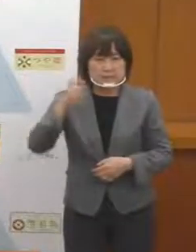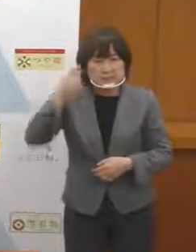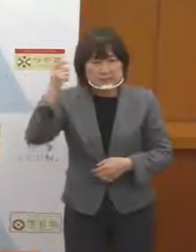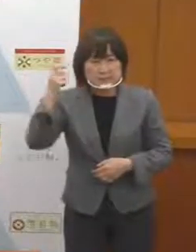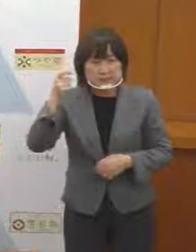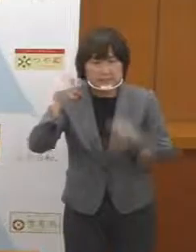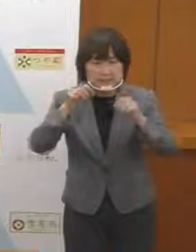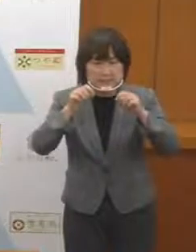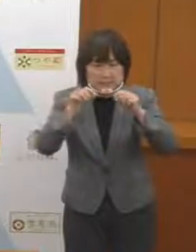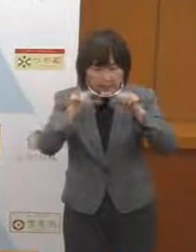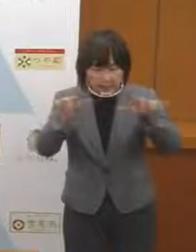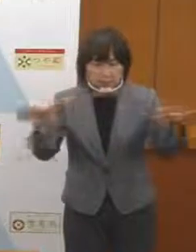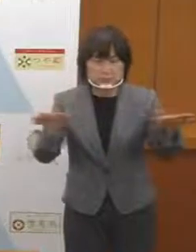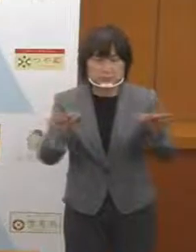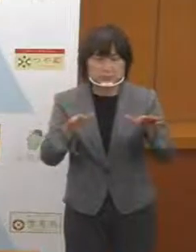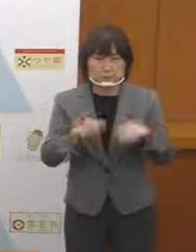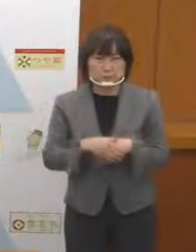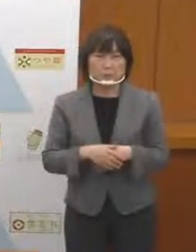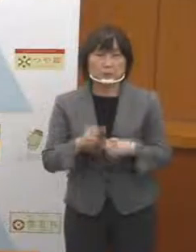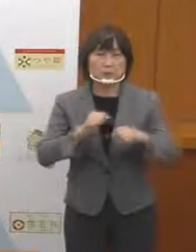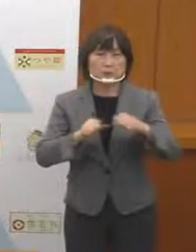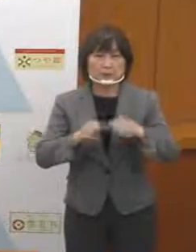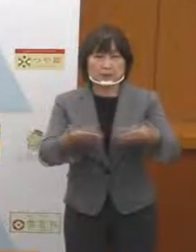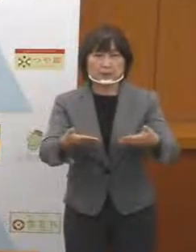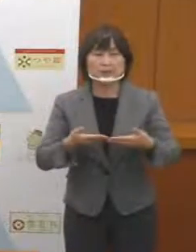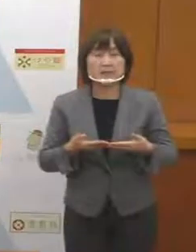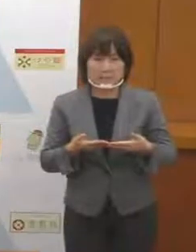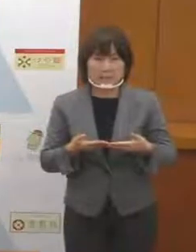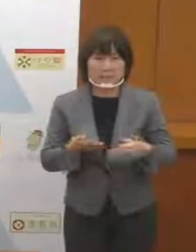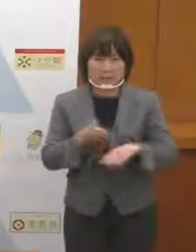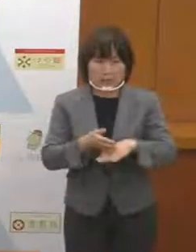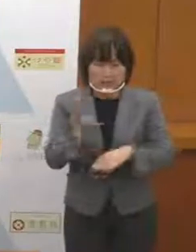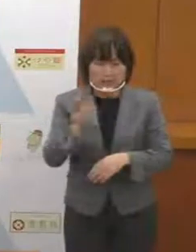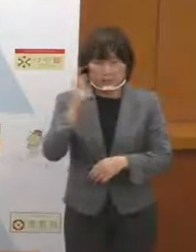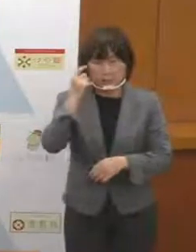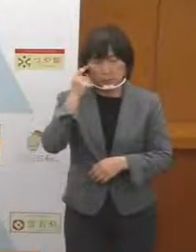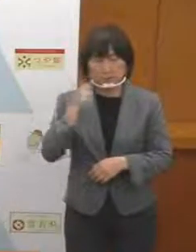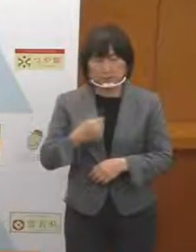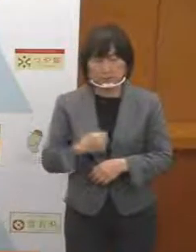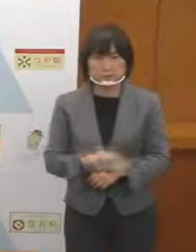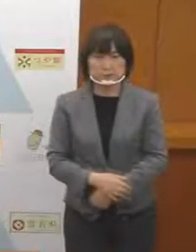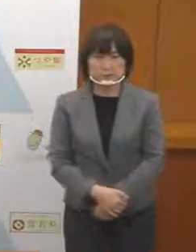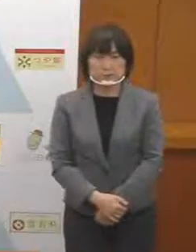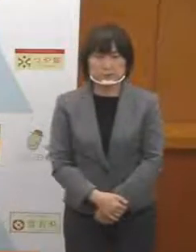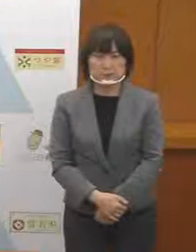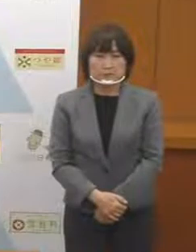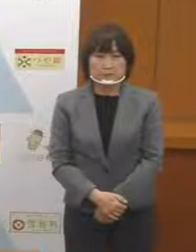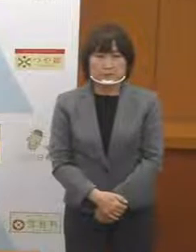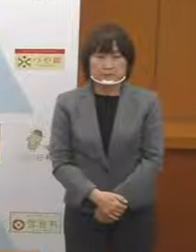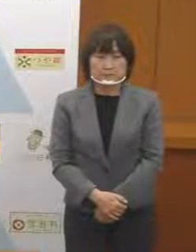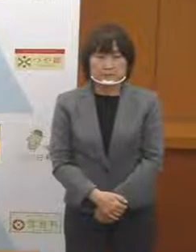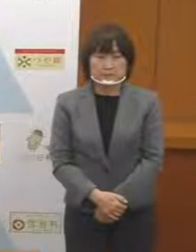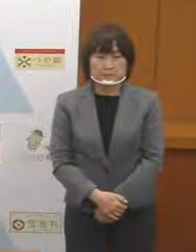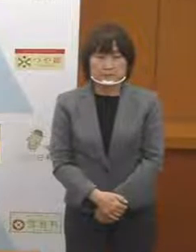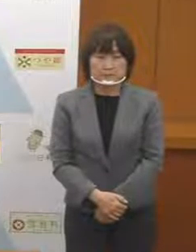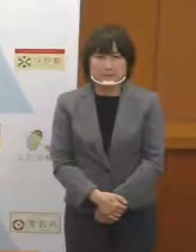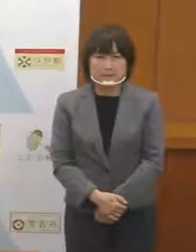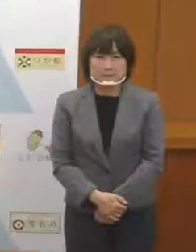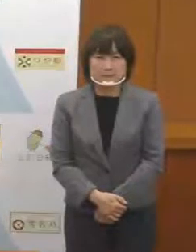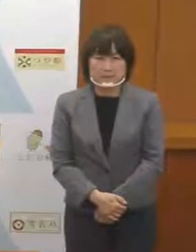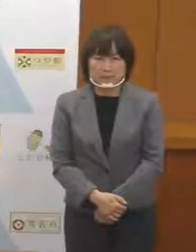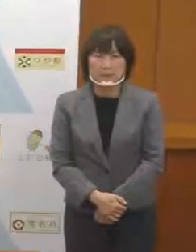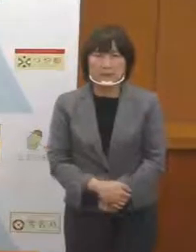というようなことにもしっかり取り組んでくださったのかなというふうに思っておりますやはりあの